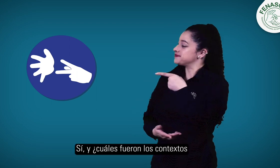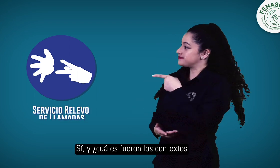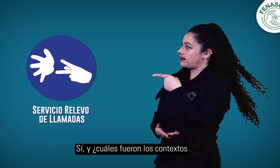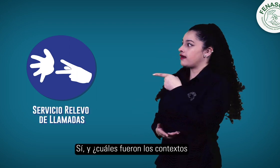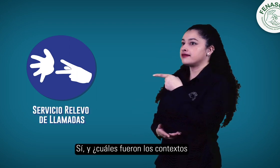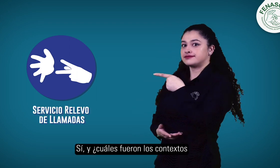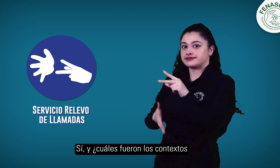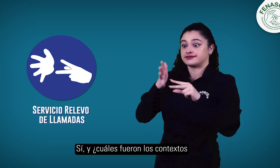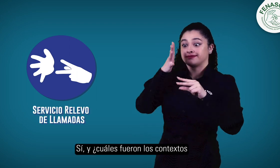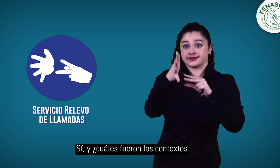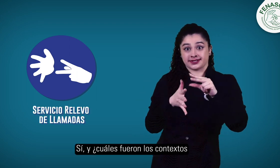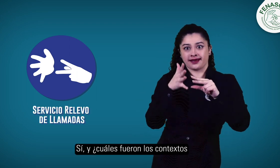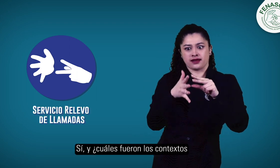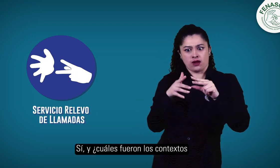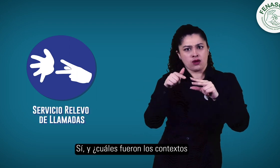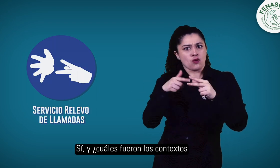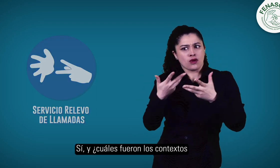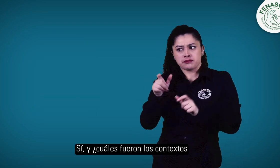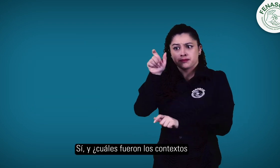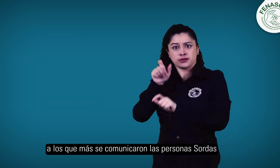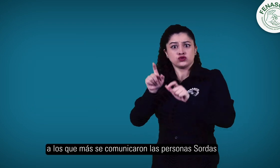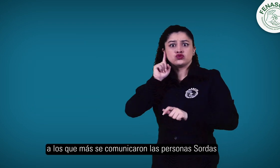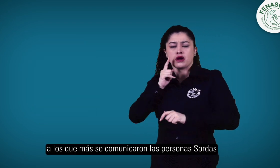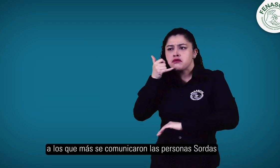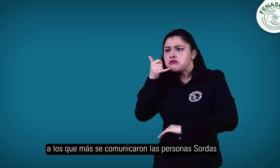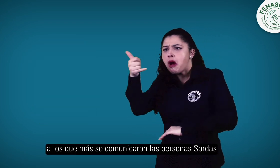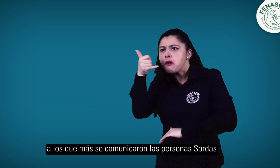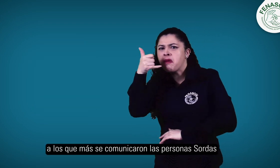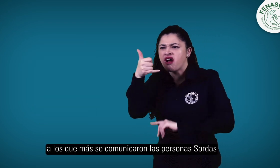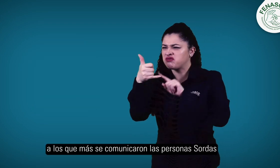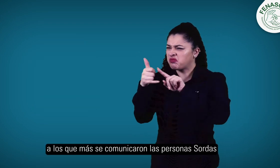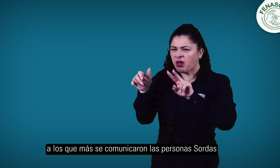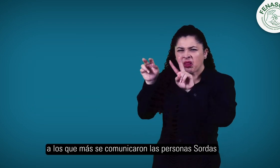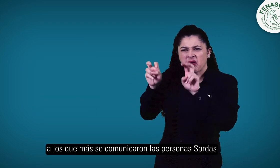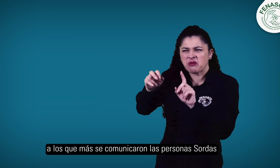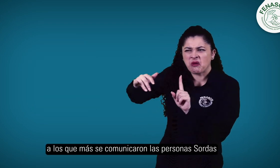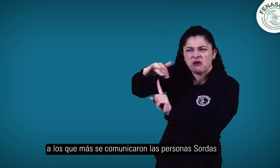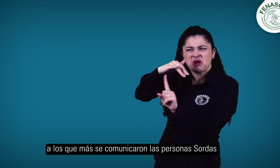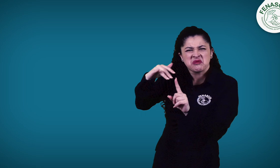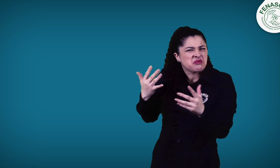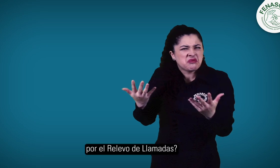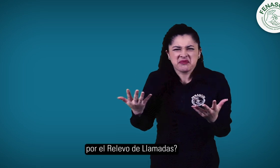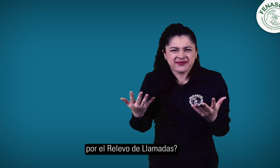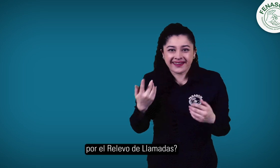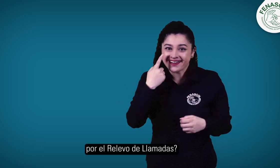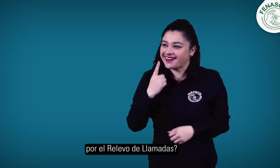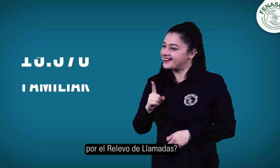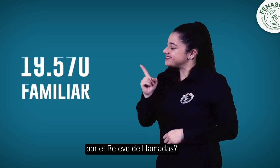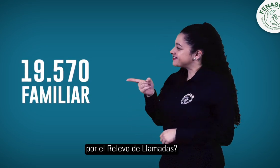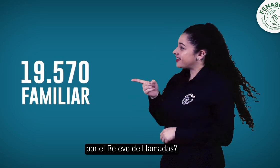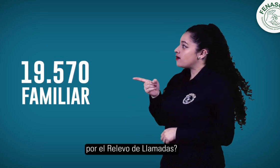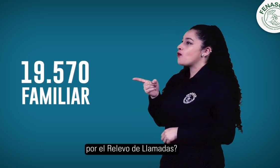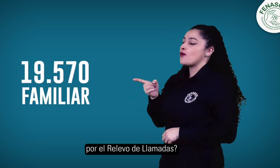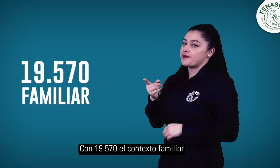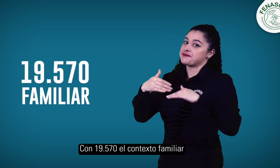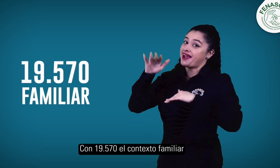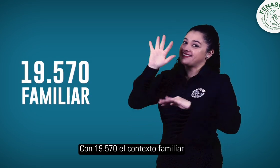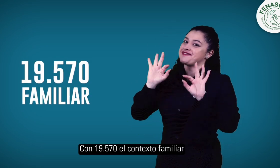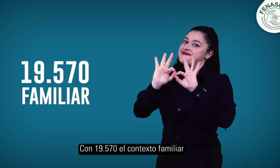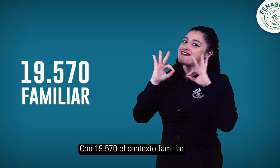Sí. ¿Y cuáles fueron los contextos a los que más se comunicaron las personas sordas por el relevo de llamadas? Con 19